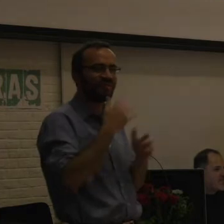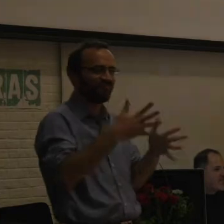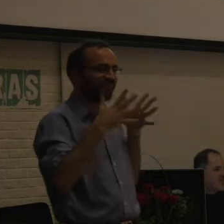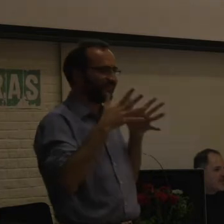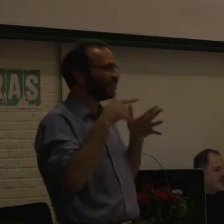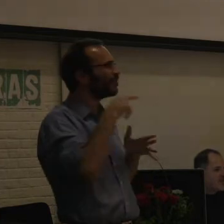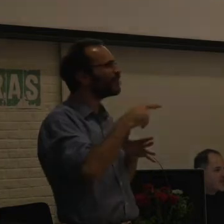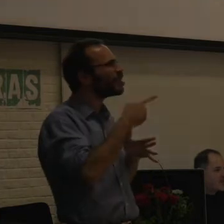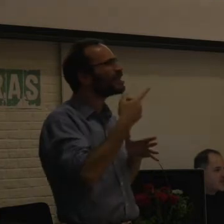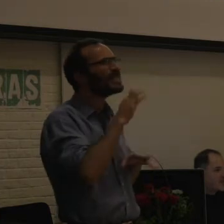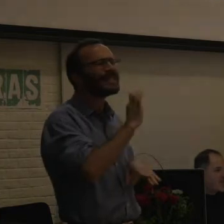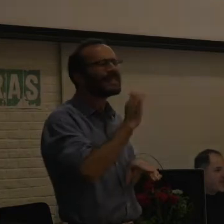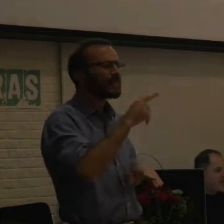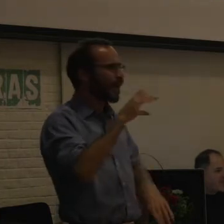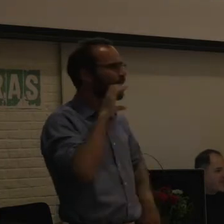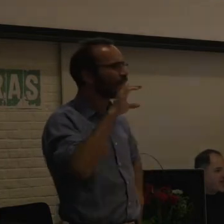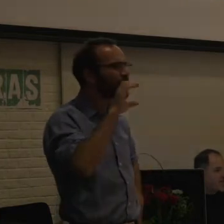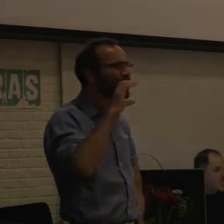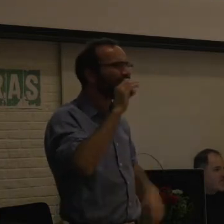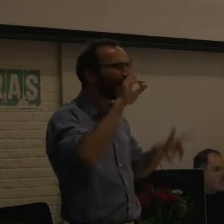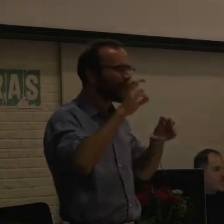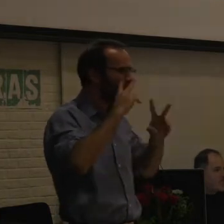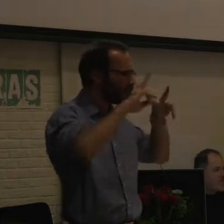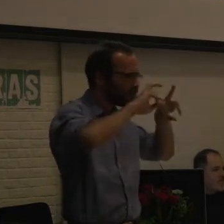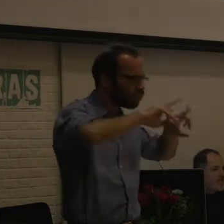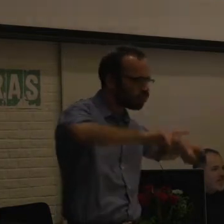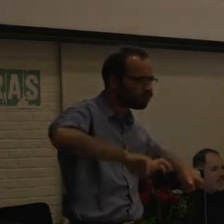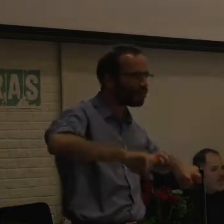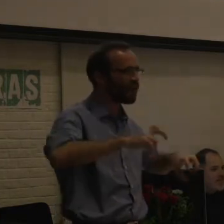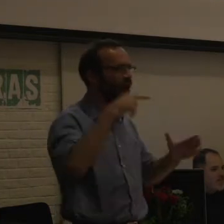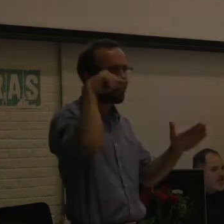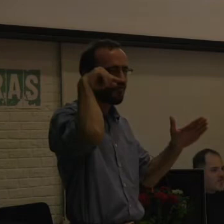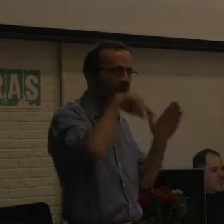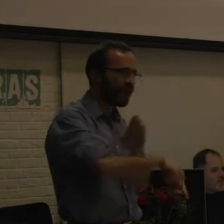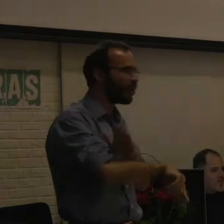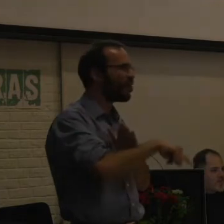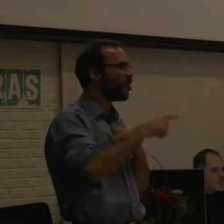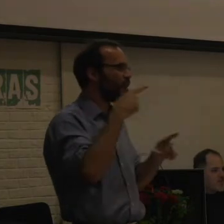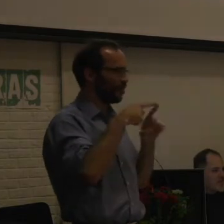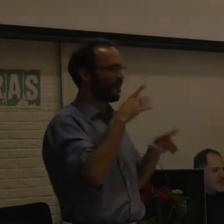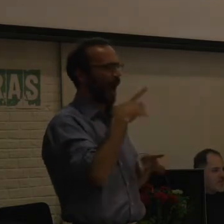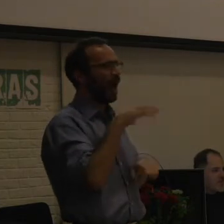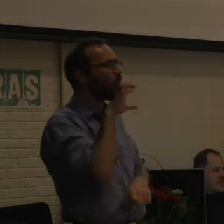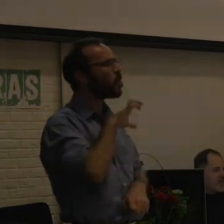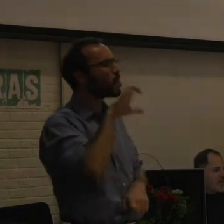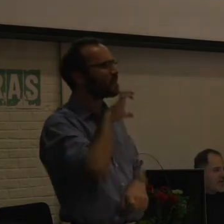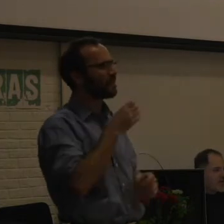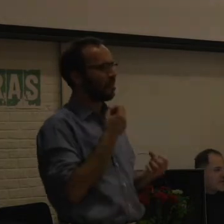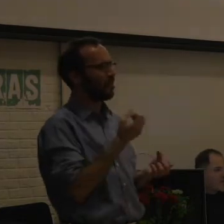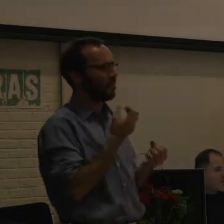bastante crítico con todo, investigaba todo a fondo y, bueno, pues cuento algunas curiosidades que él destapó, como